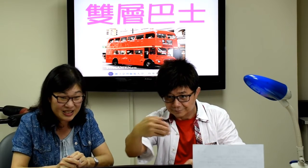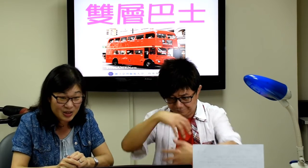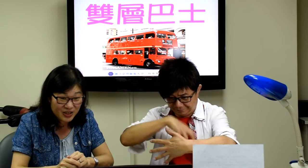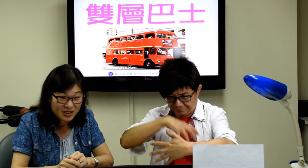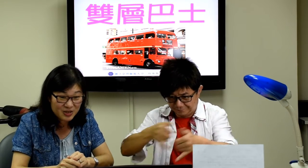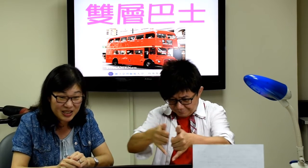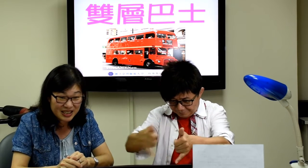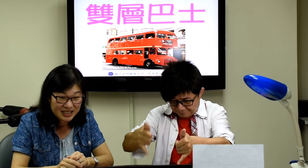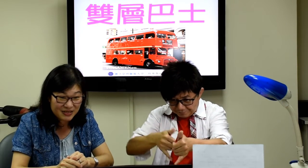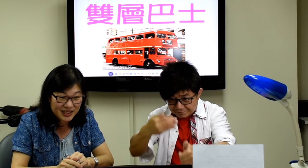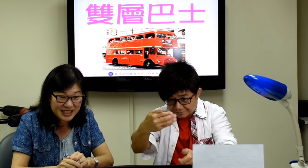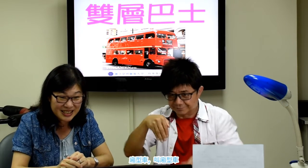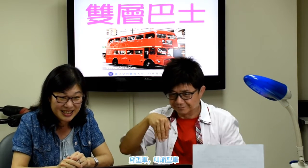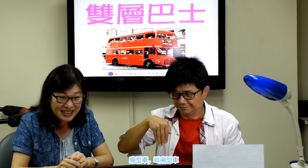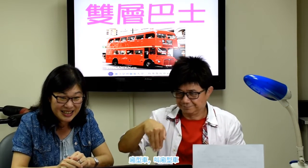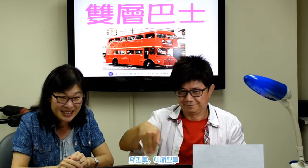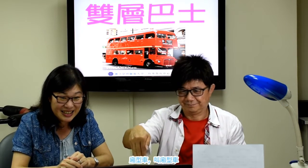九人坐的什么车？